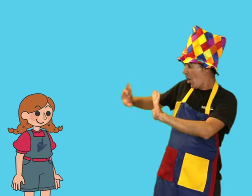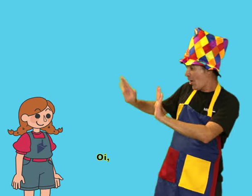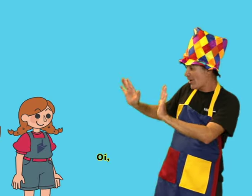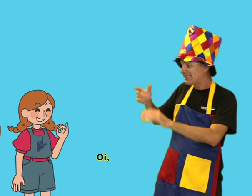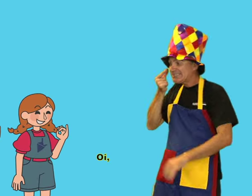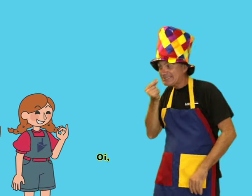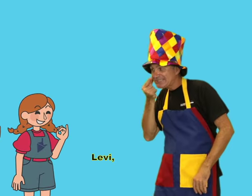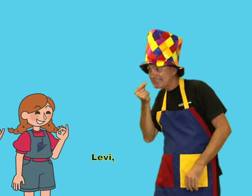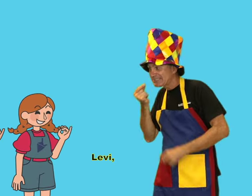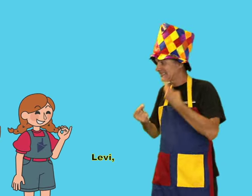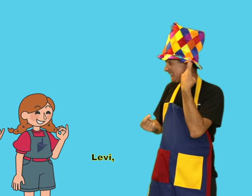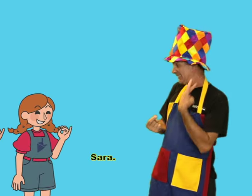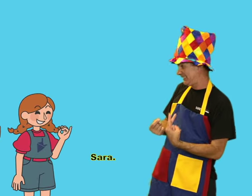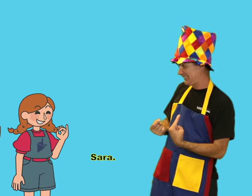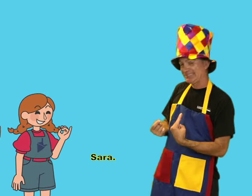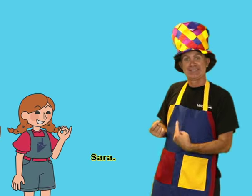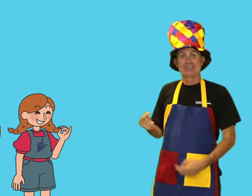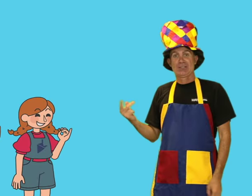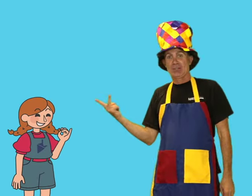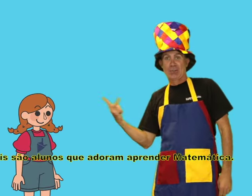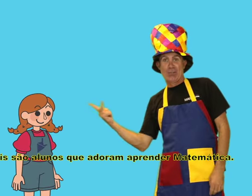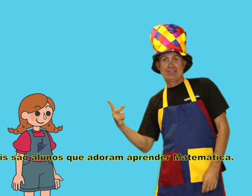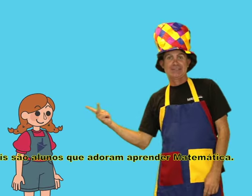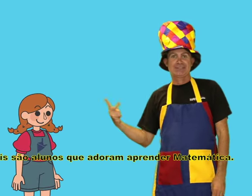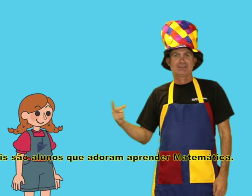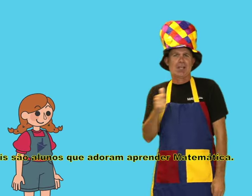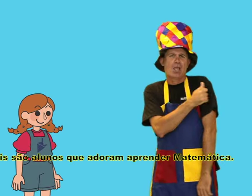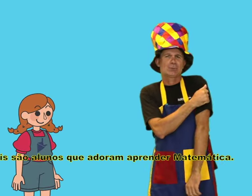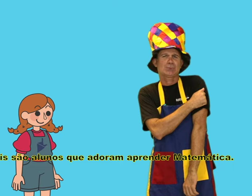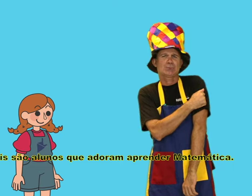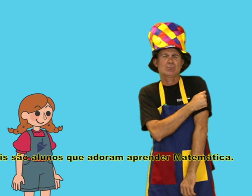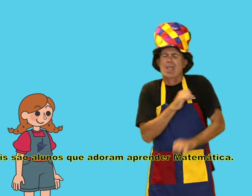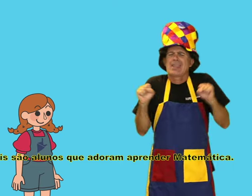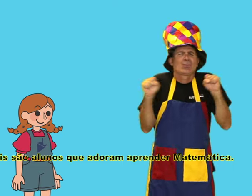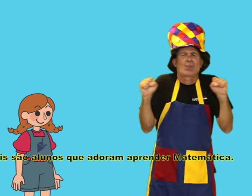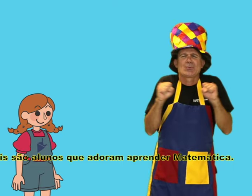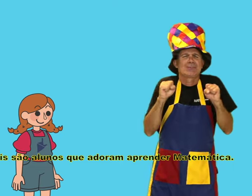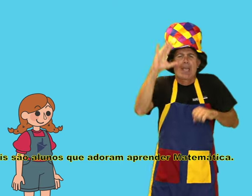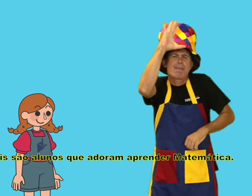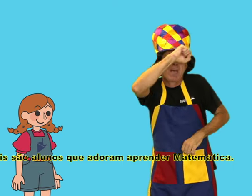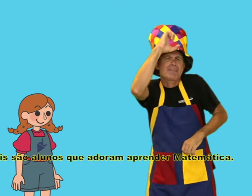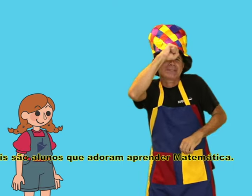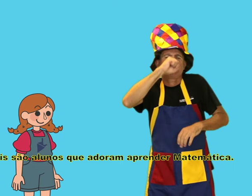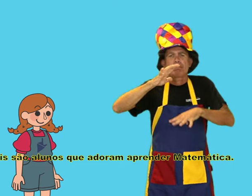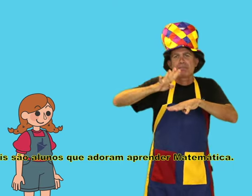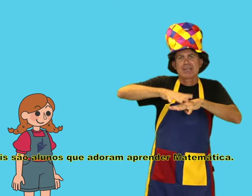Oi, Levi, Sara, os dois são alunos que adoram aprender